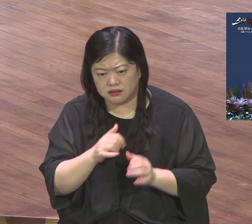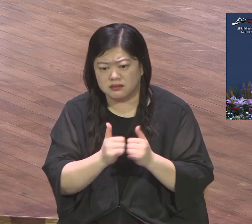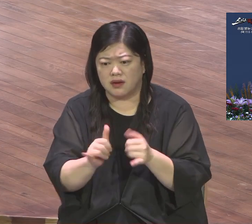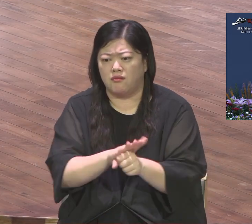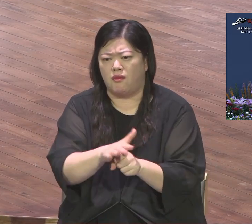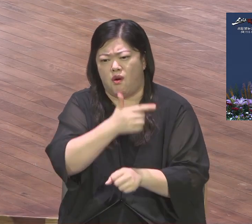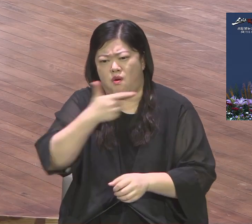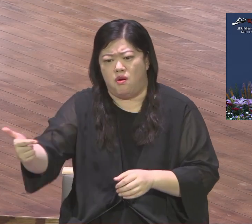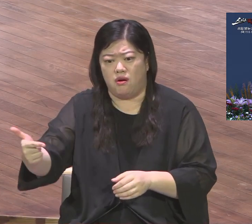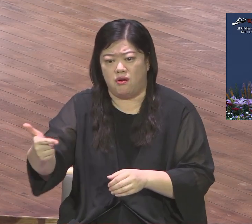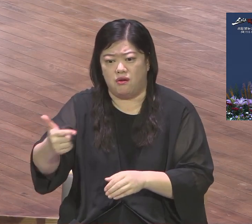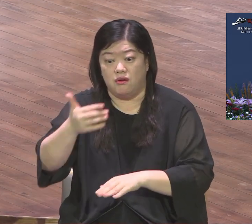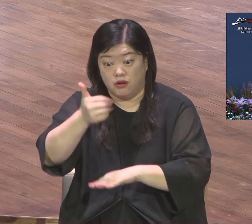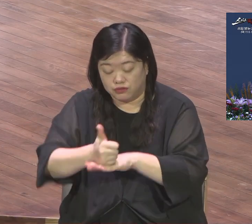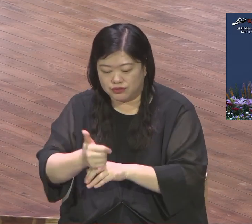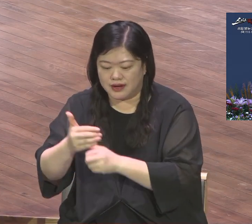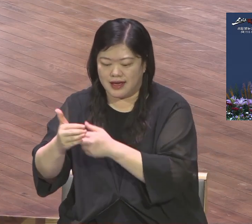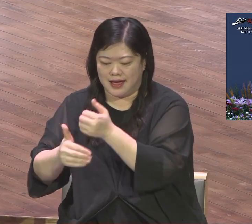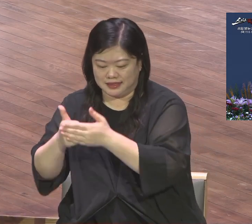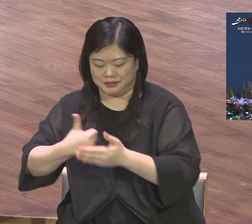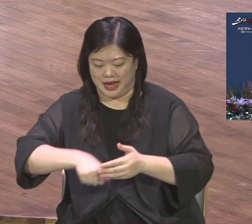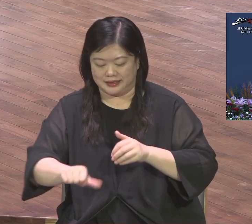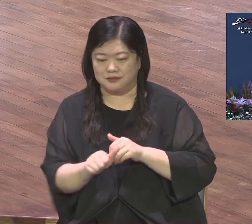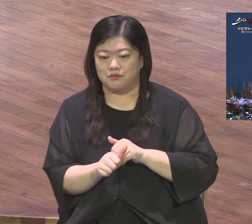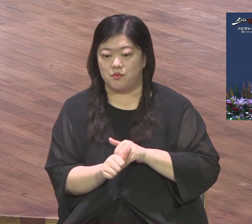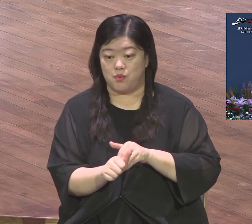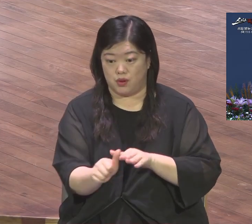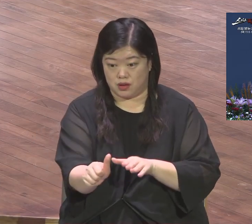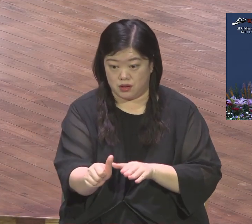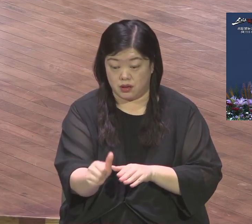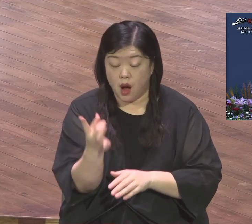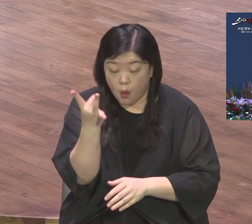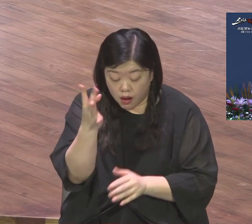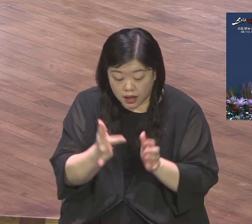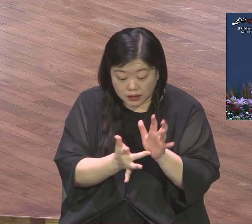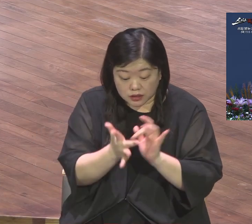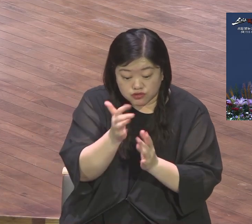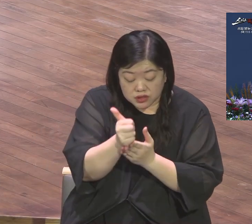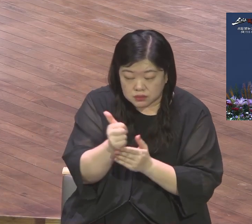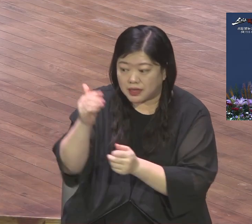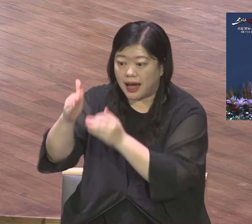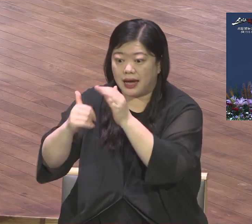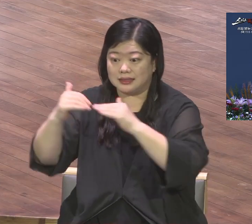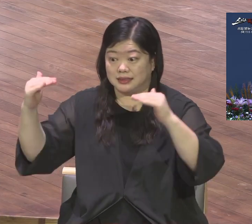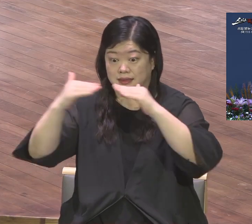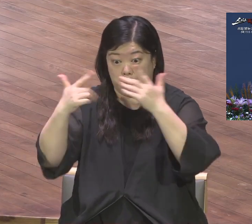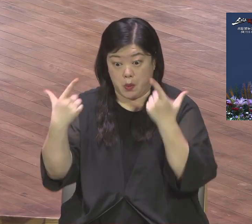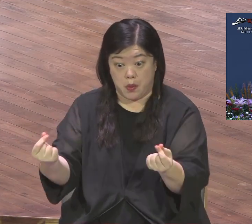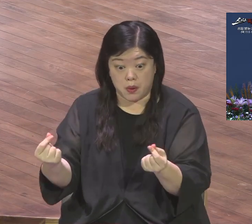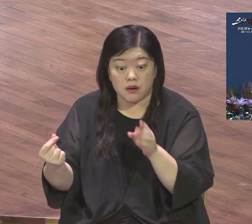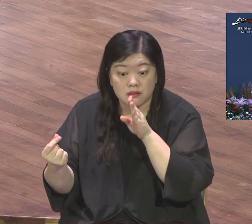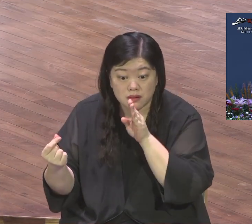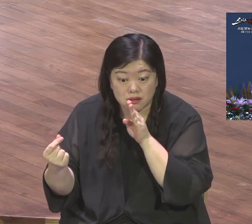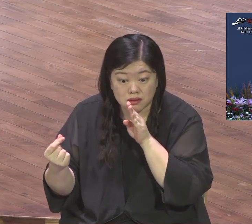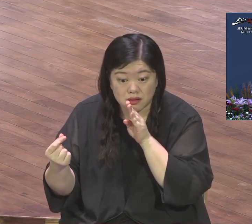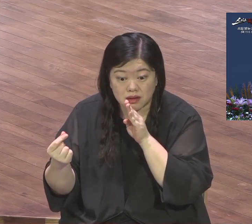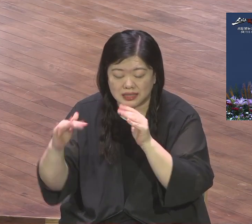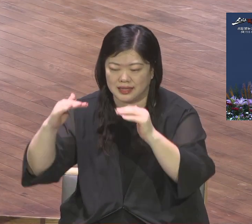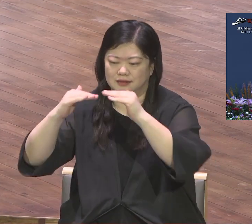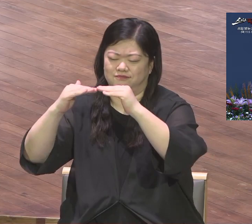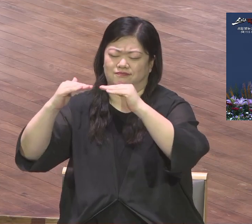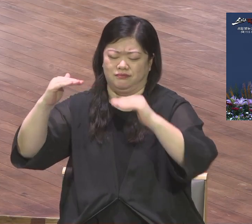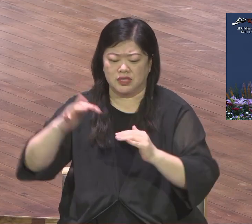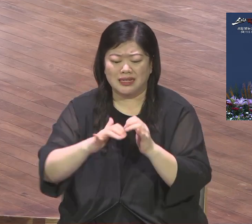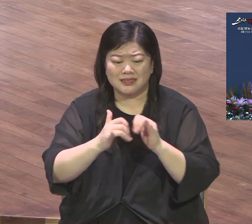입고, 이분은 하나님이신데 인류와 인간과 대화하면서 인간의 지은 죄를 해결하기 위해서